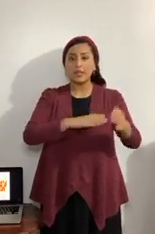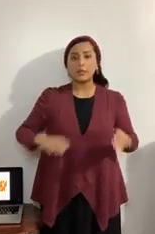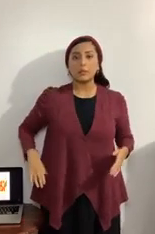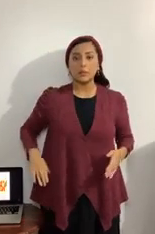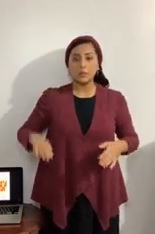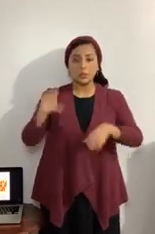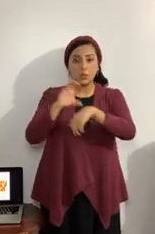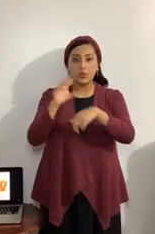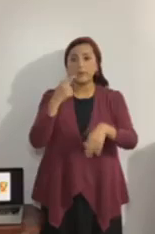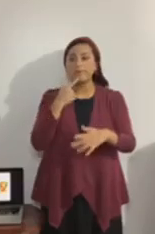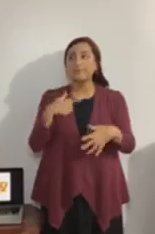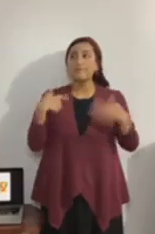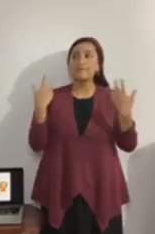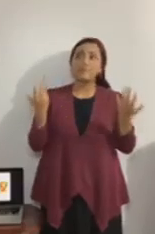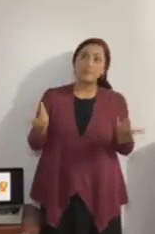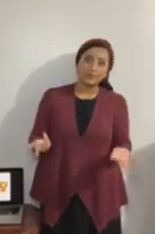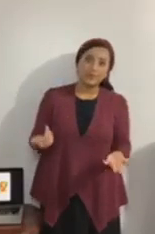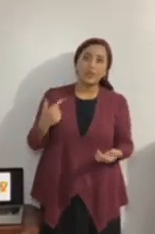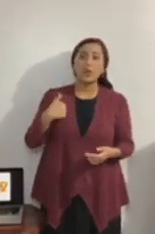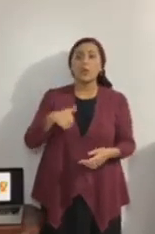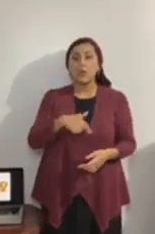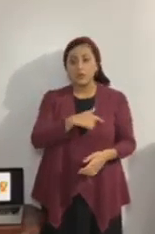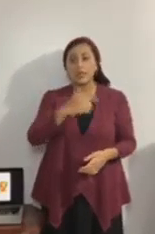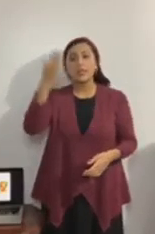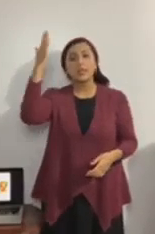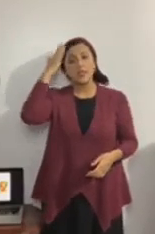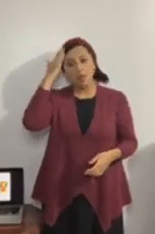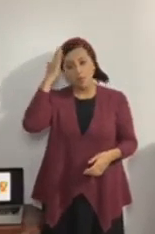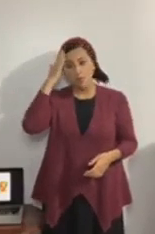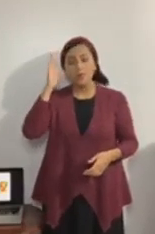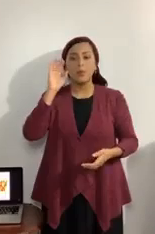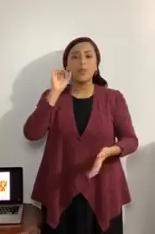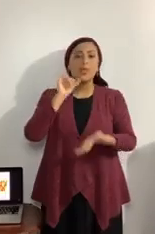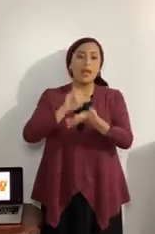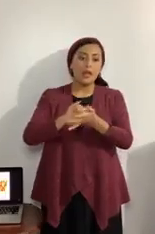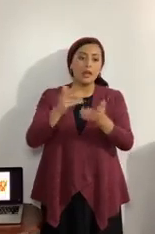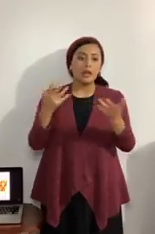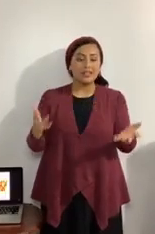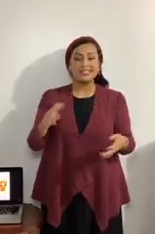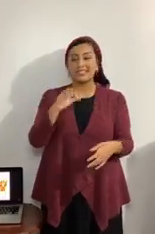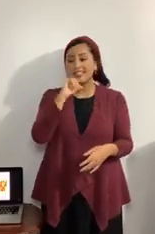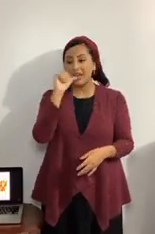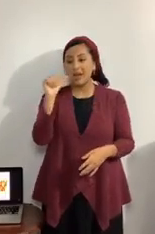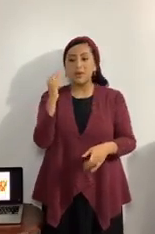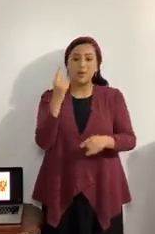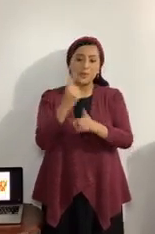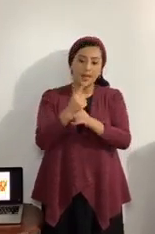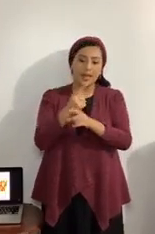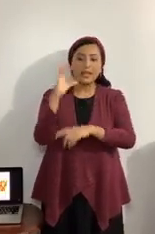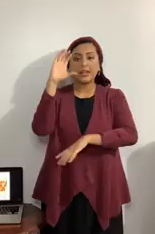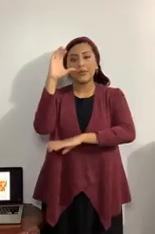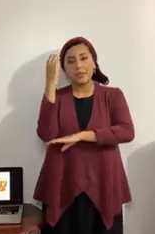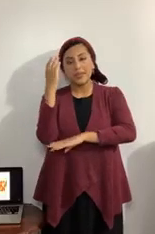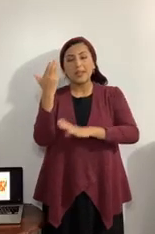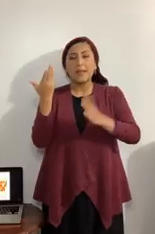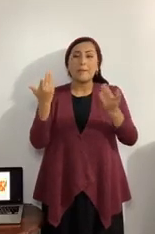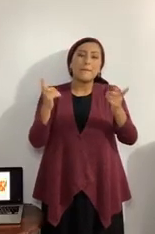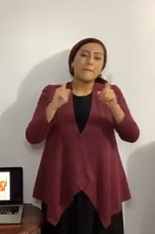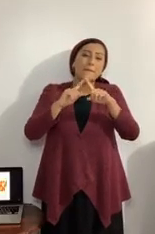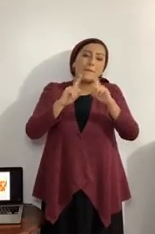dicen, bueno, ya sabemos que no es correcto, muy correcto la Navidad, pero lo hacemos para